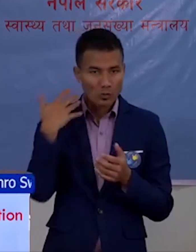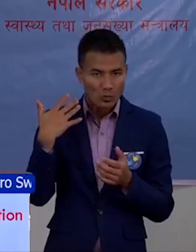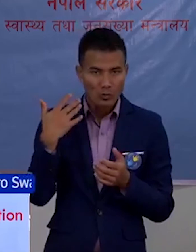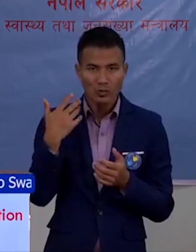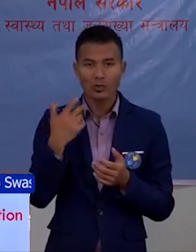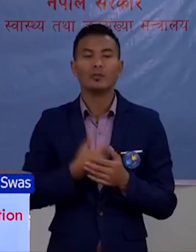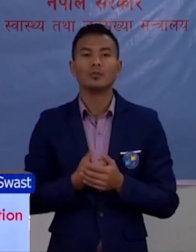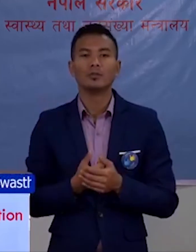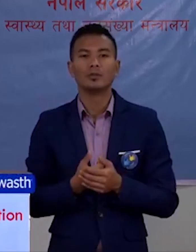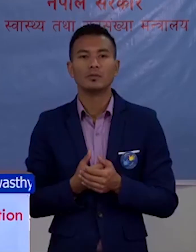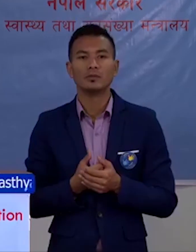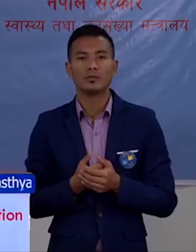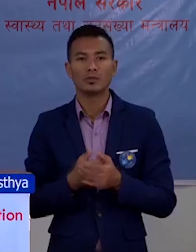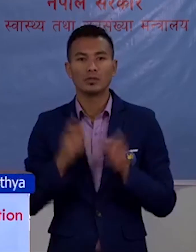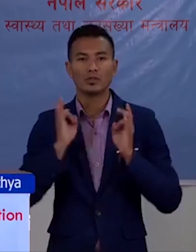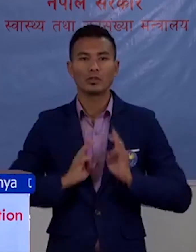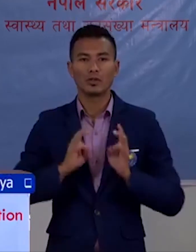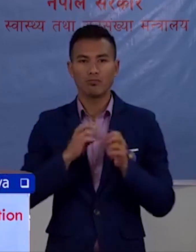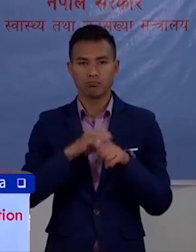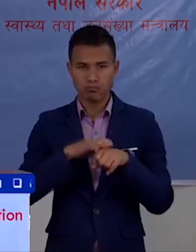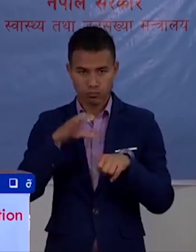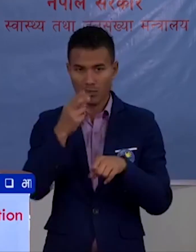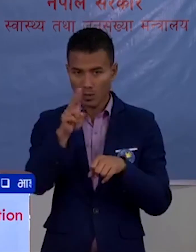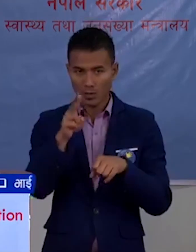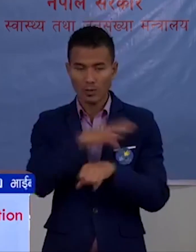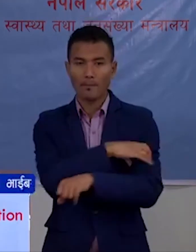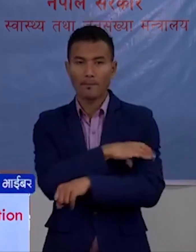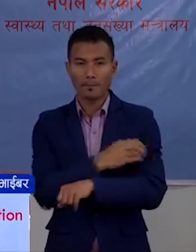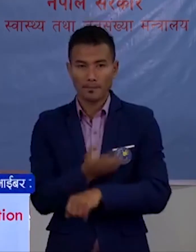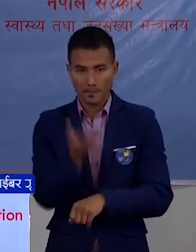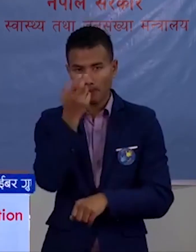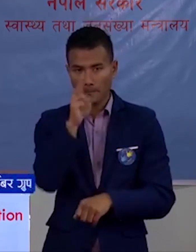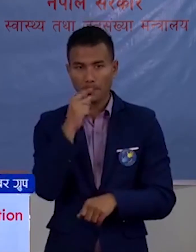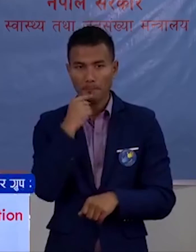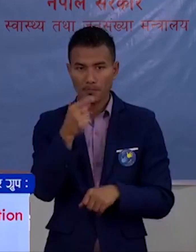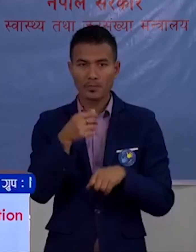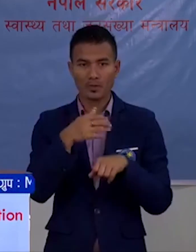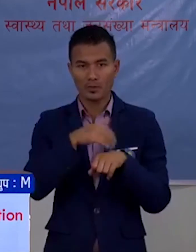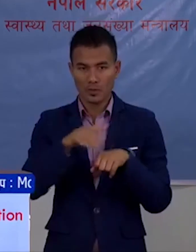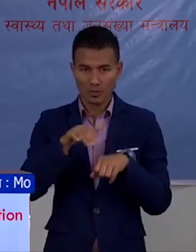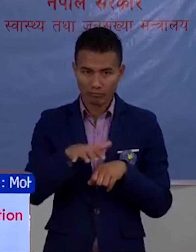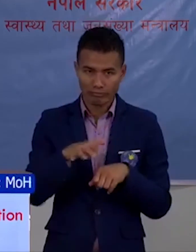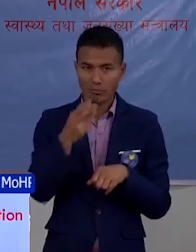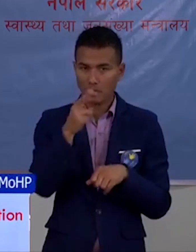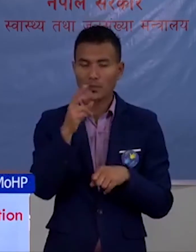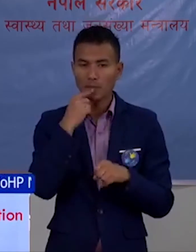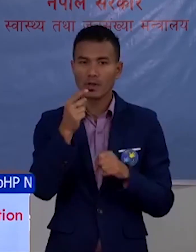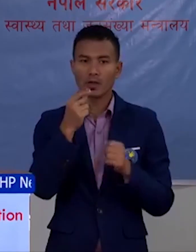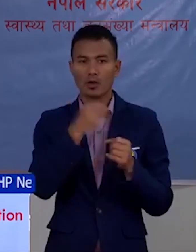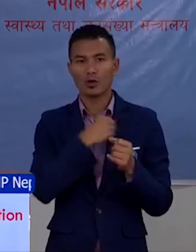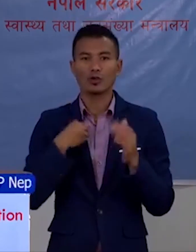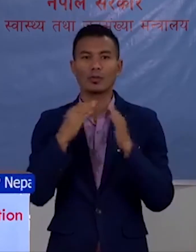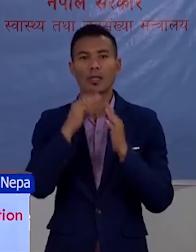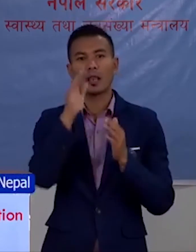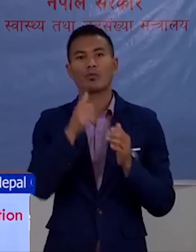भने, शरीर सुन्नियो भने, प्रेसर बढ्यो भने, ब्लिडिङ भयो भने यस्तो अवस्थामा मात्रै अस्पताल आउनु